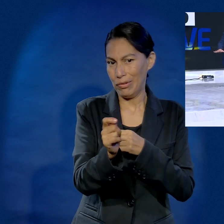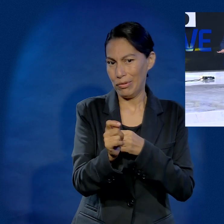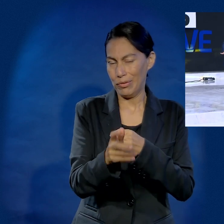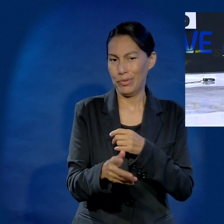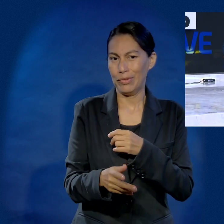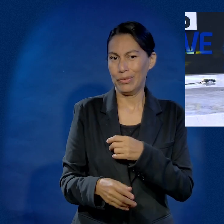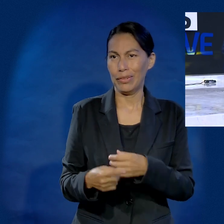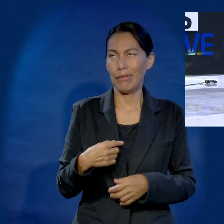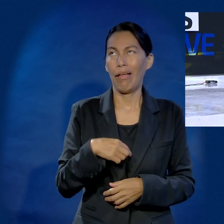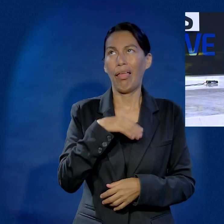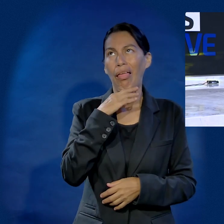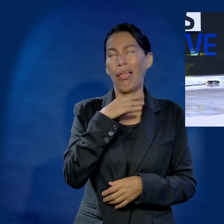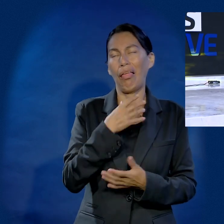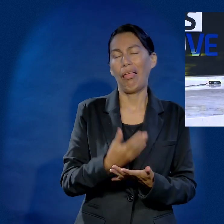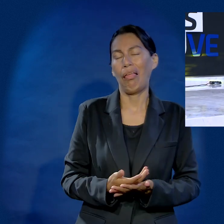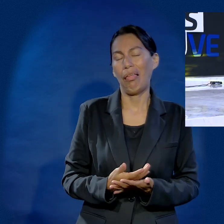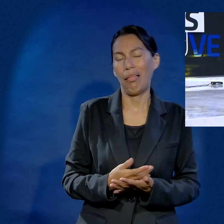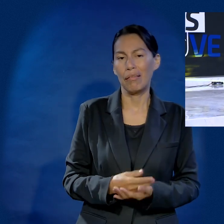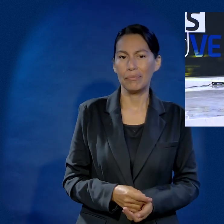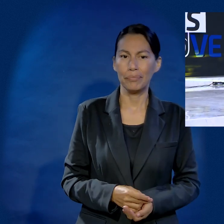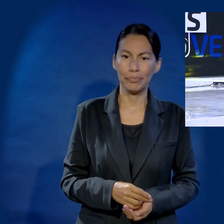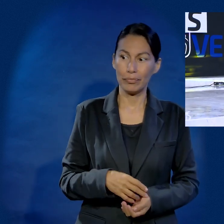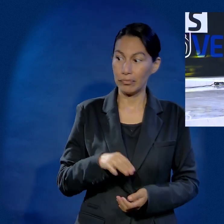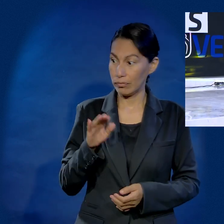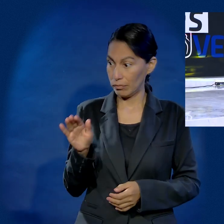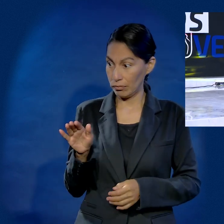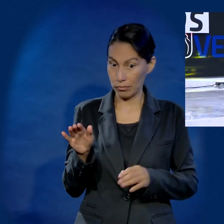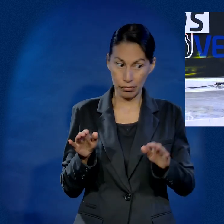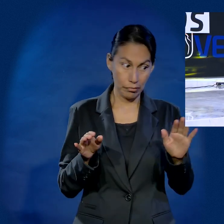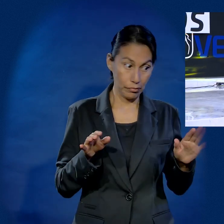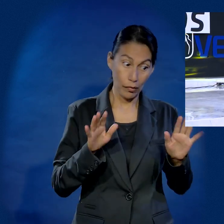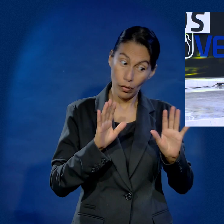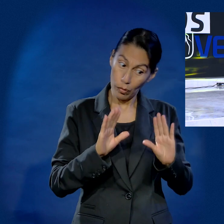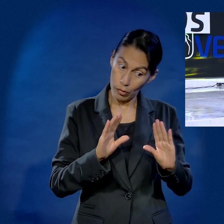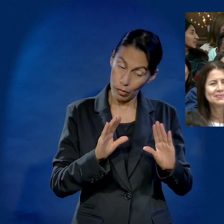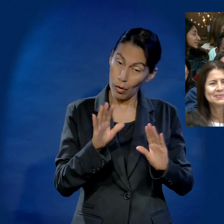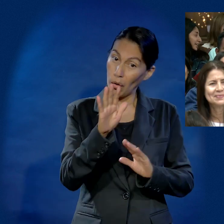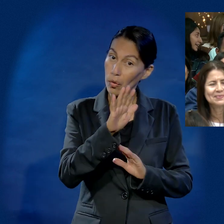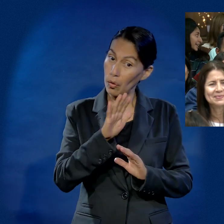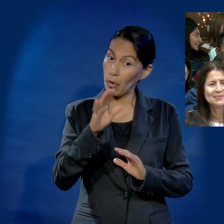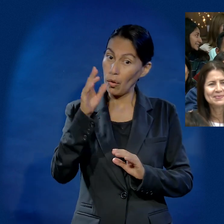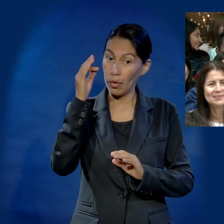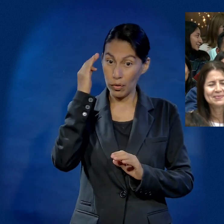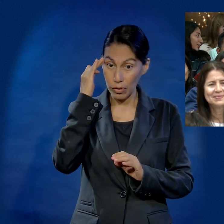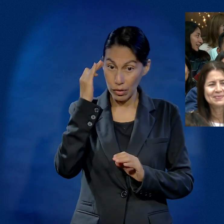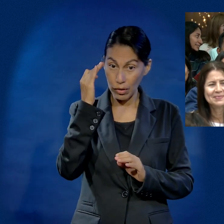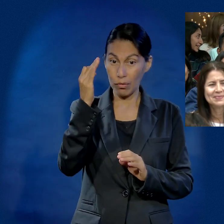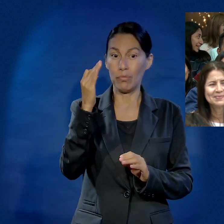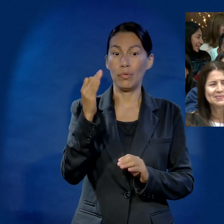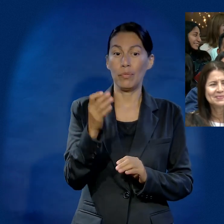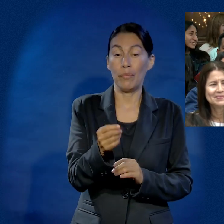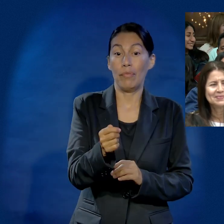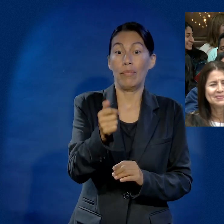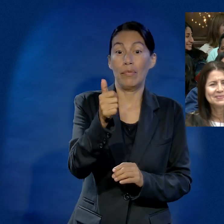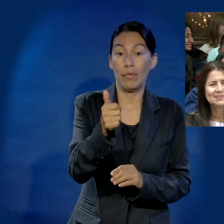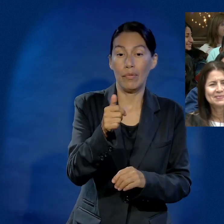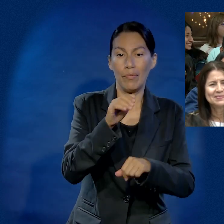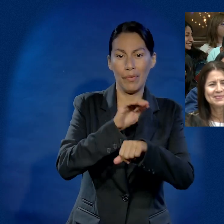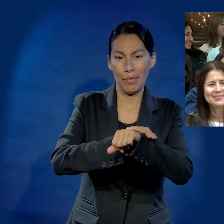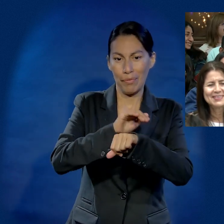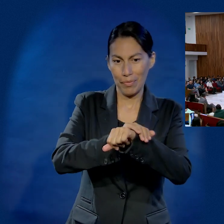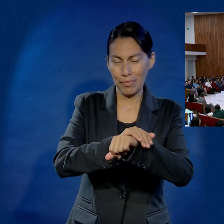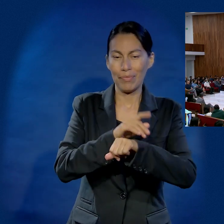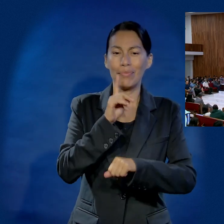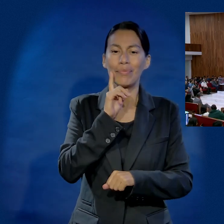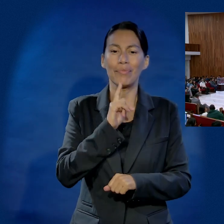A tiempo, no te aceleres. A ver, dígale al muchacho que está ahí al lado, no te aceleres. Todo a su tiempo. Primero hazla tu